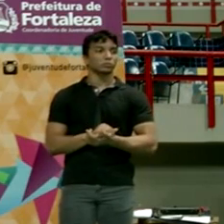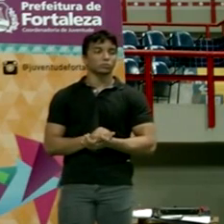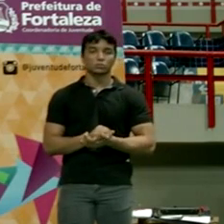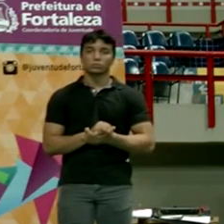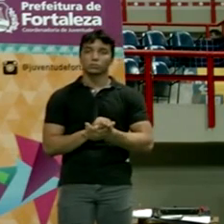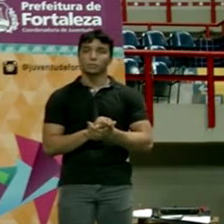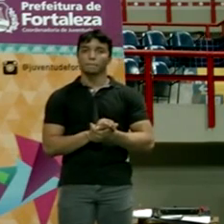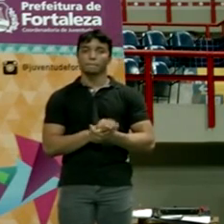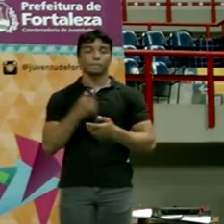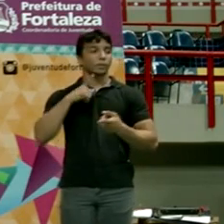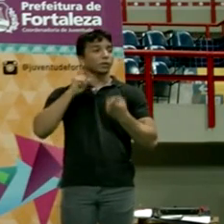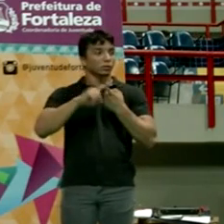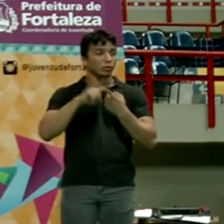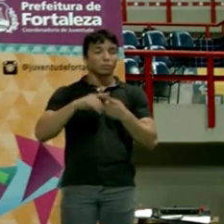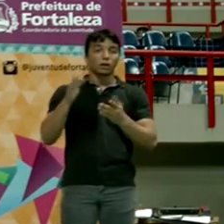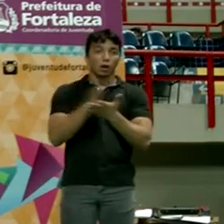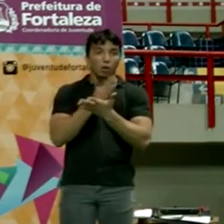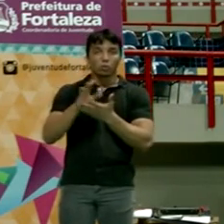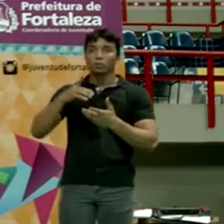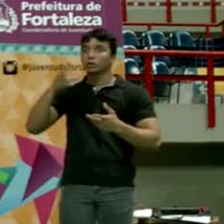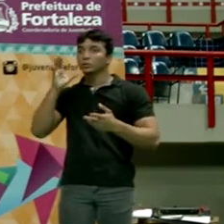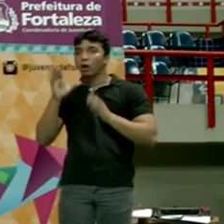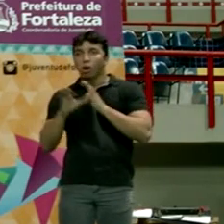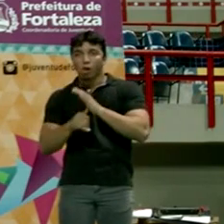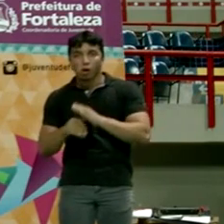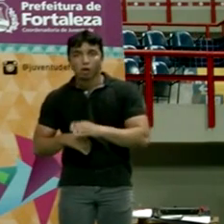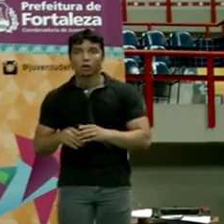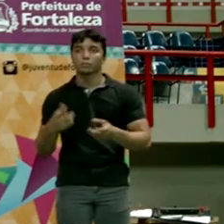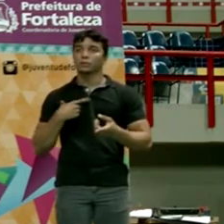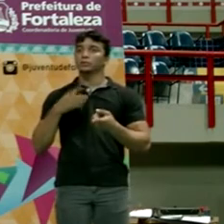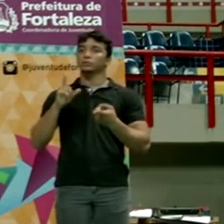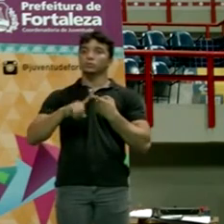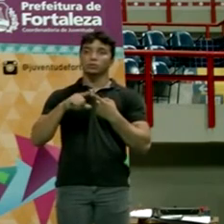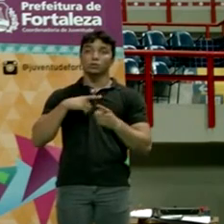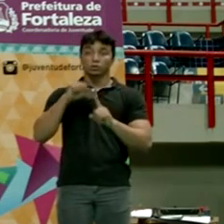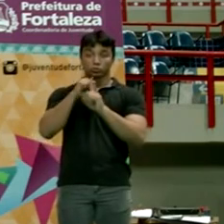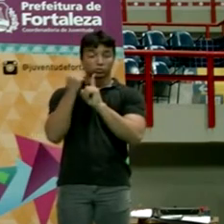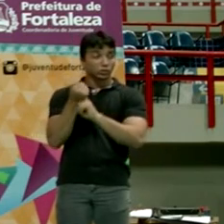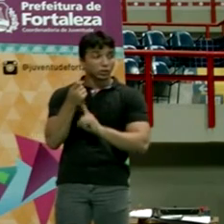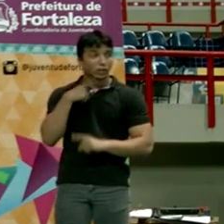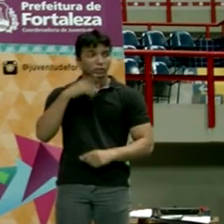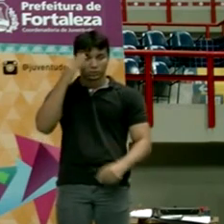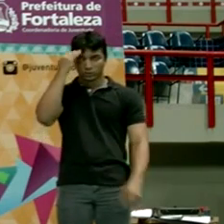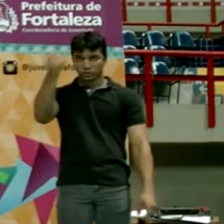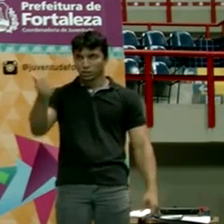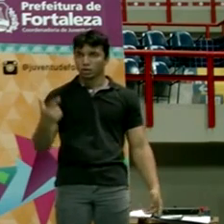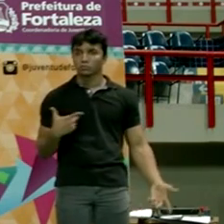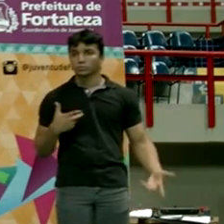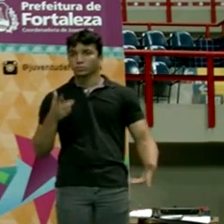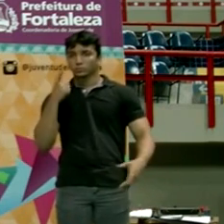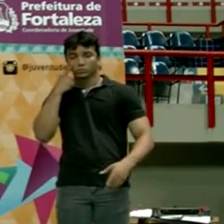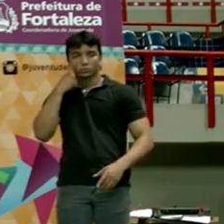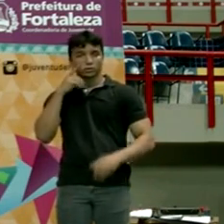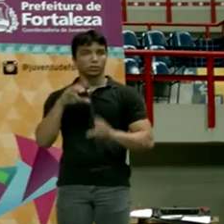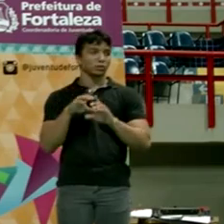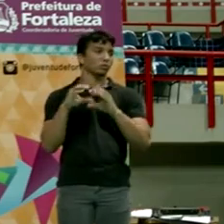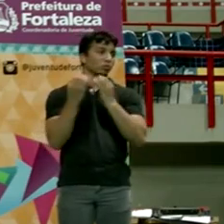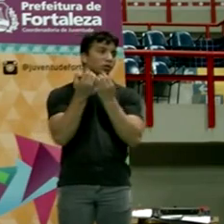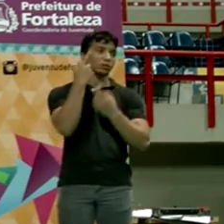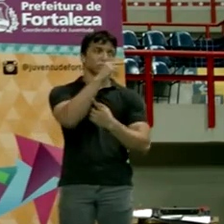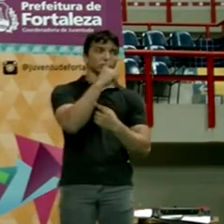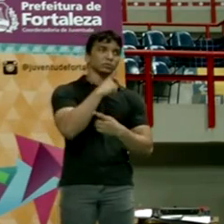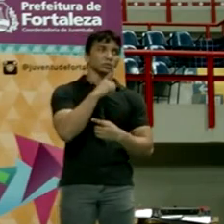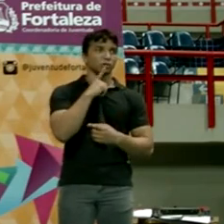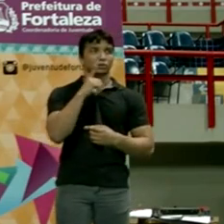grandes políticos e tem políticos ladrões, corruptos. Toda a sociedade está representada no parlamento, não é?